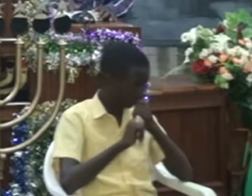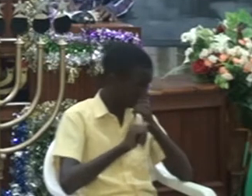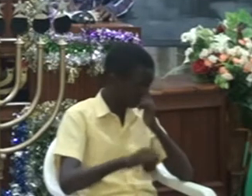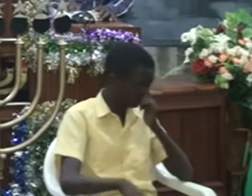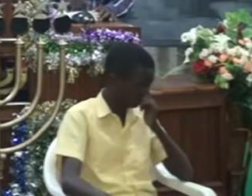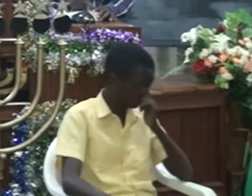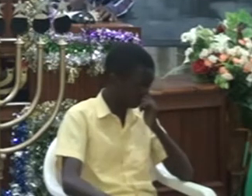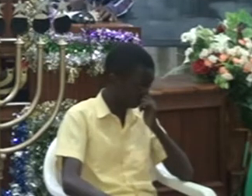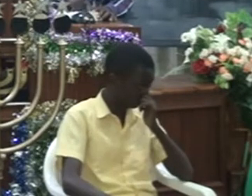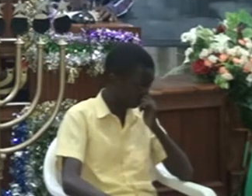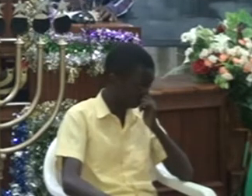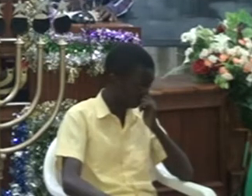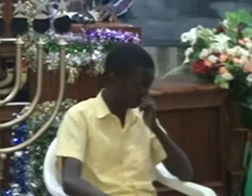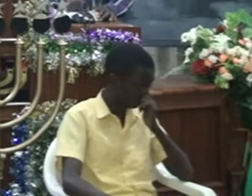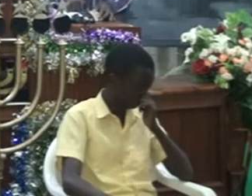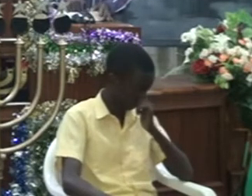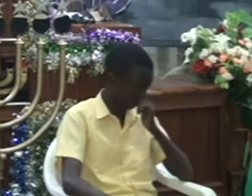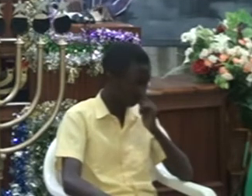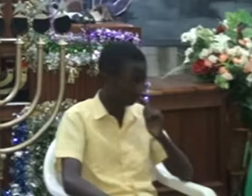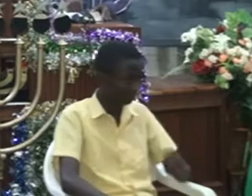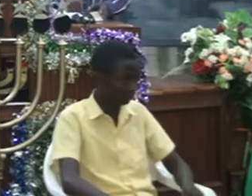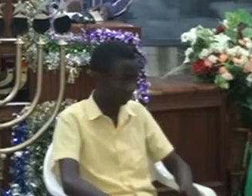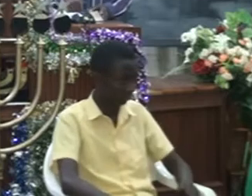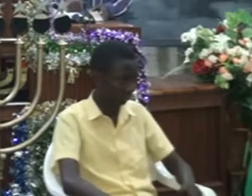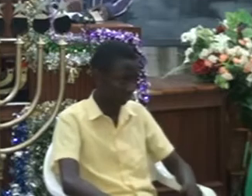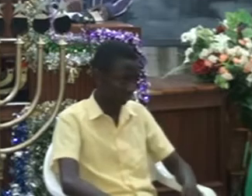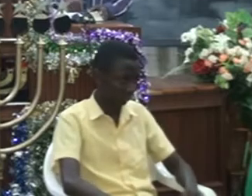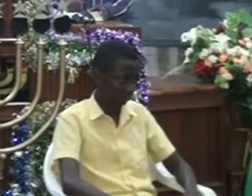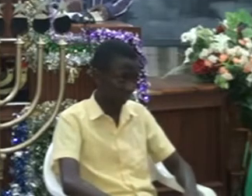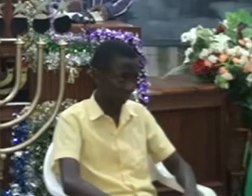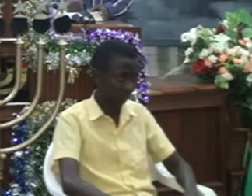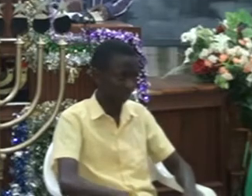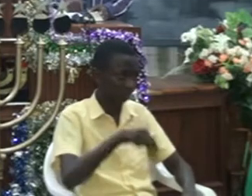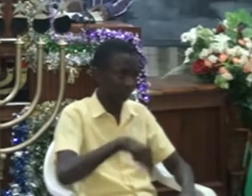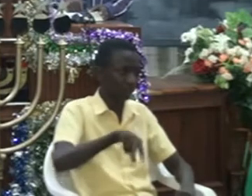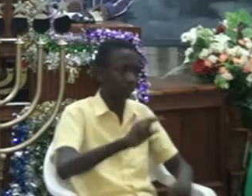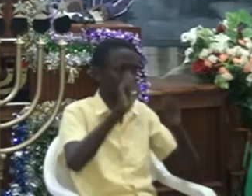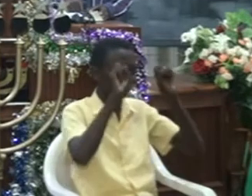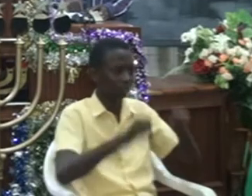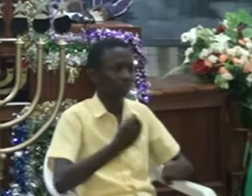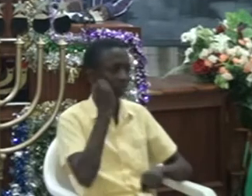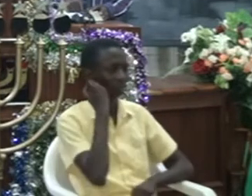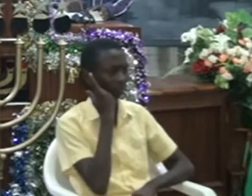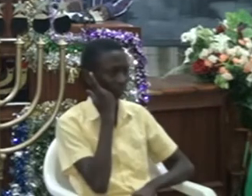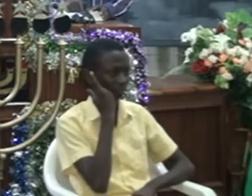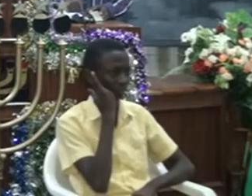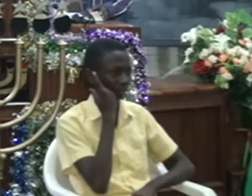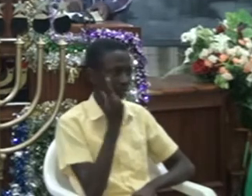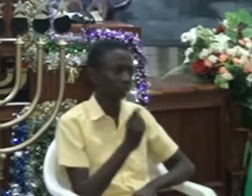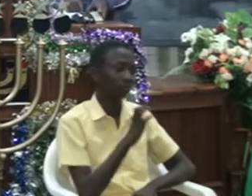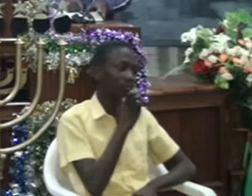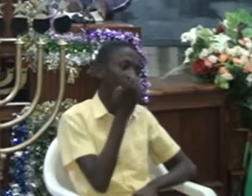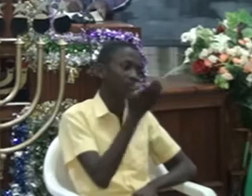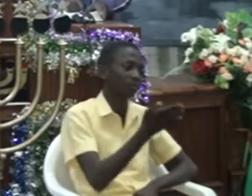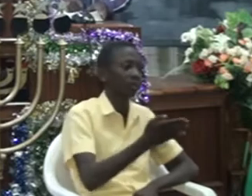na shina na musingi katika mapendo. Que vous puissiez comprendre. C'est ça la raison